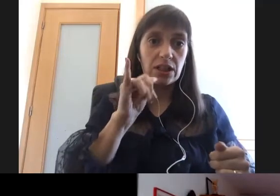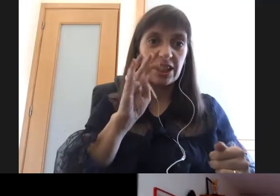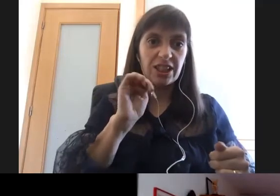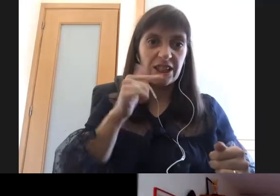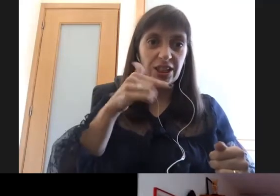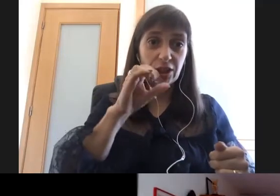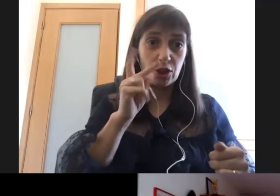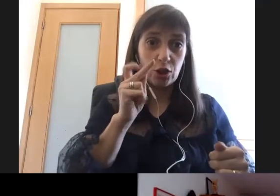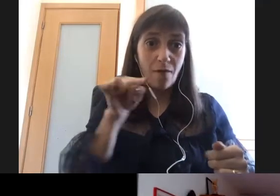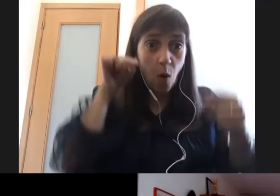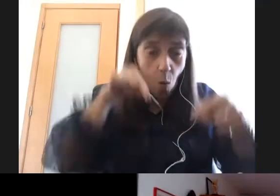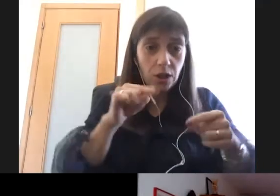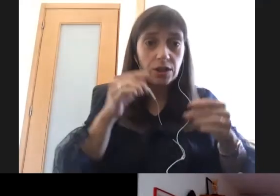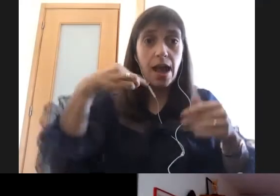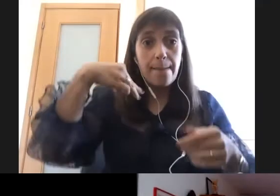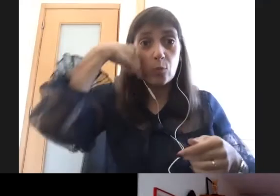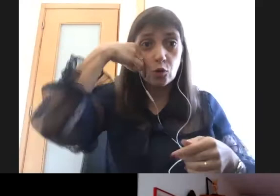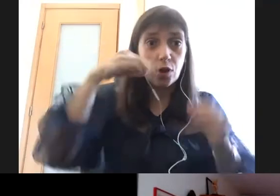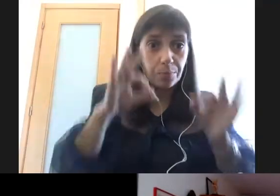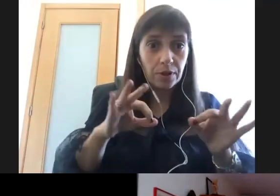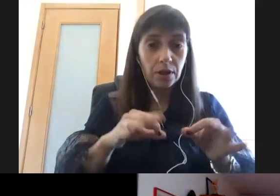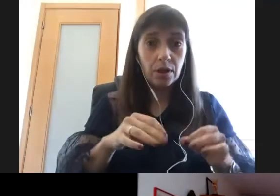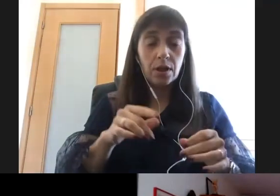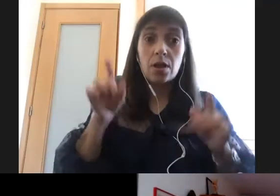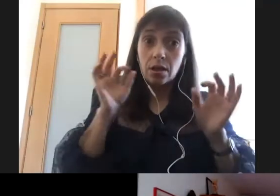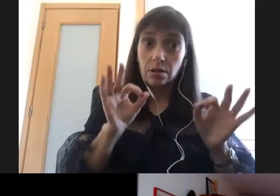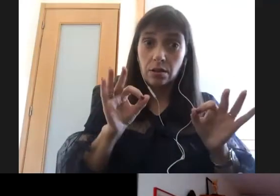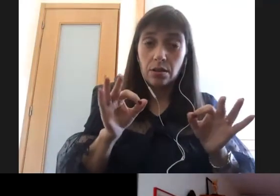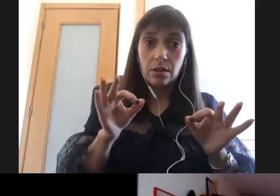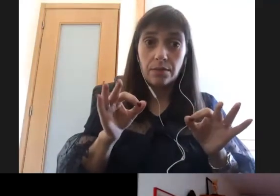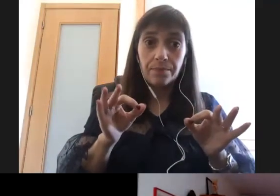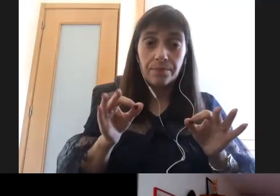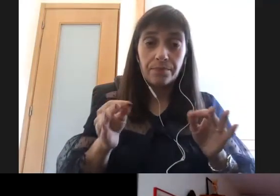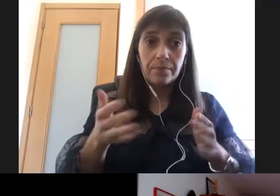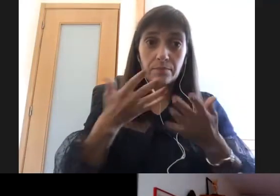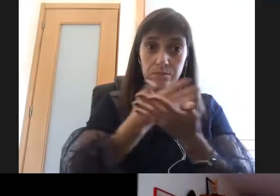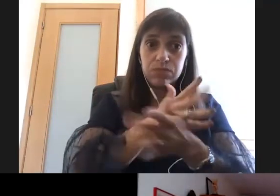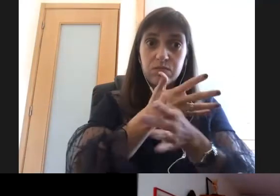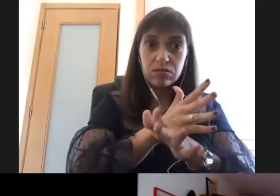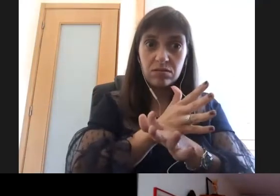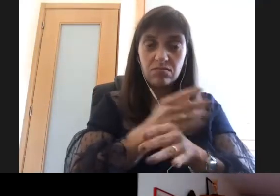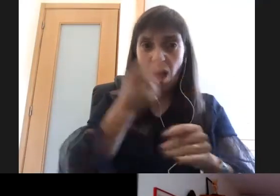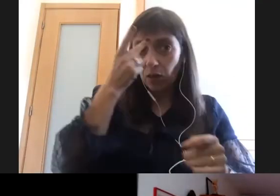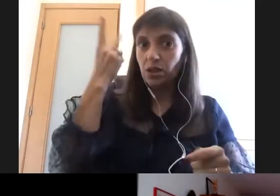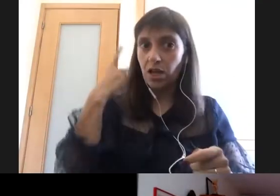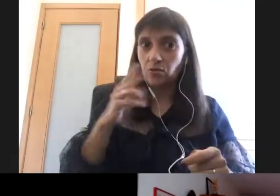Museu Nacional, que lambeu, pegou fogo há quase dois anos.